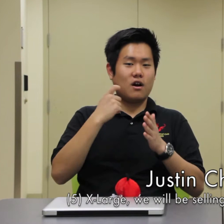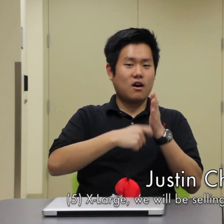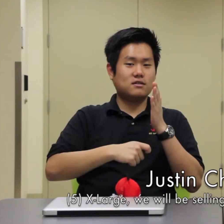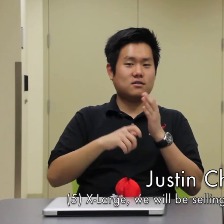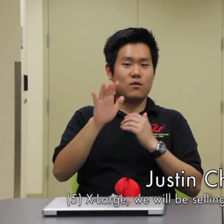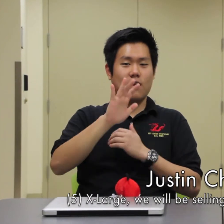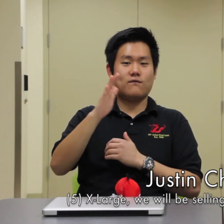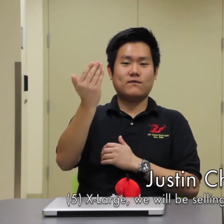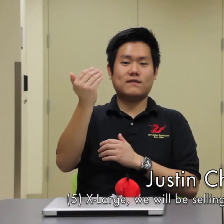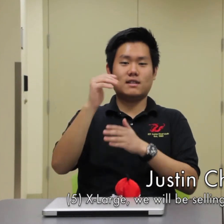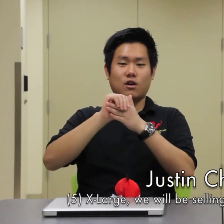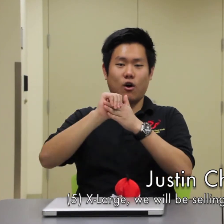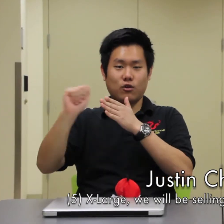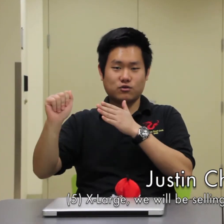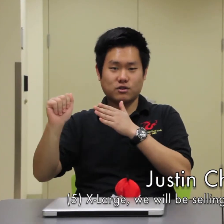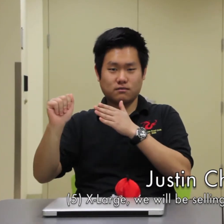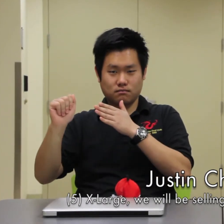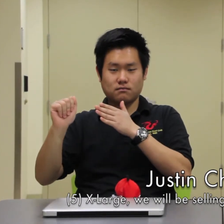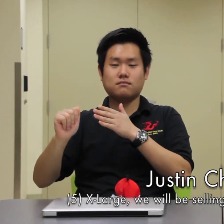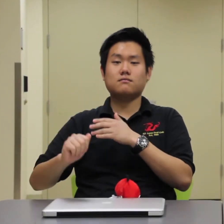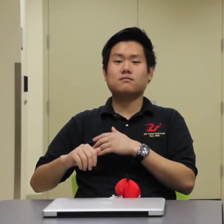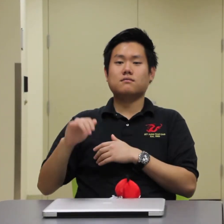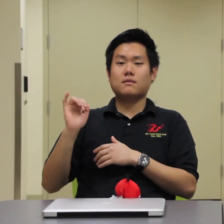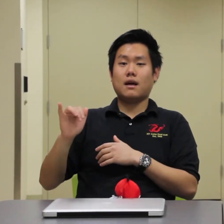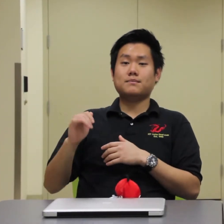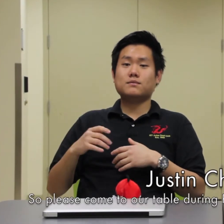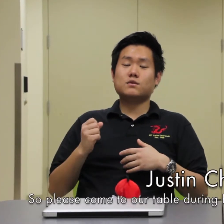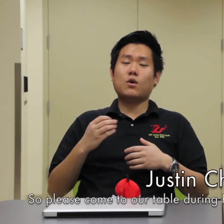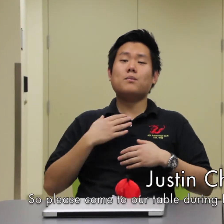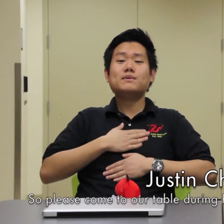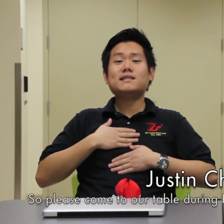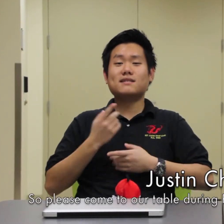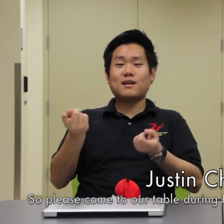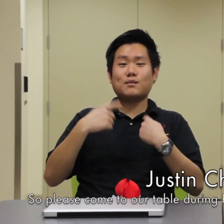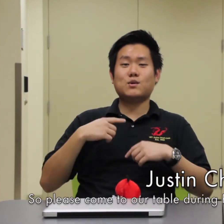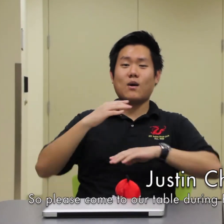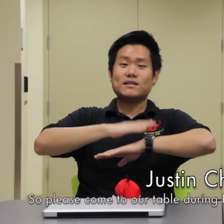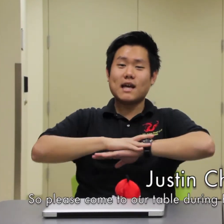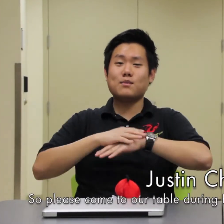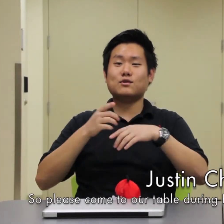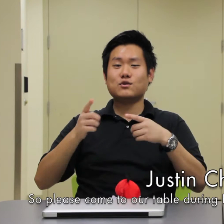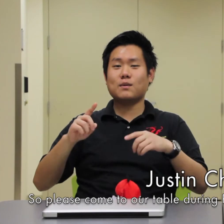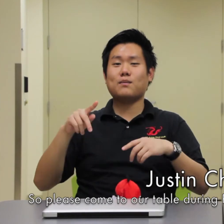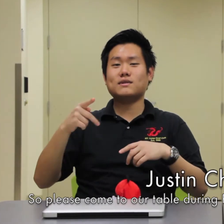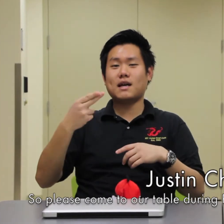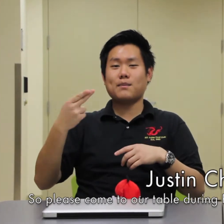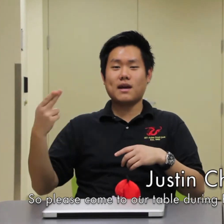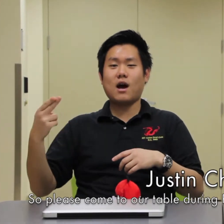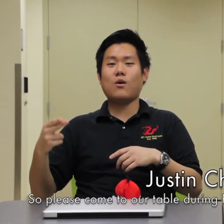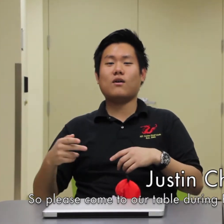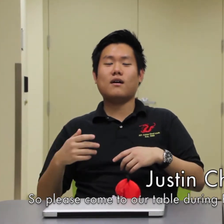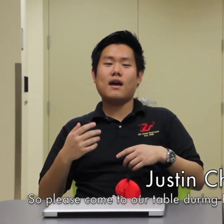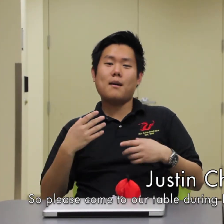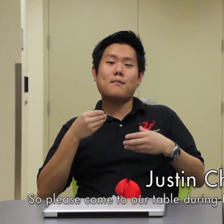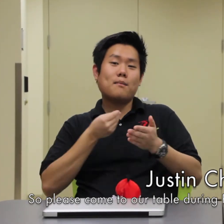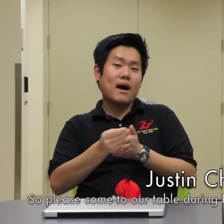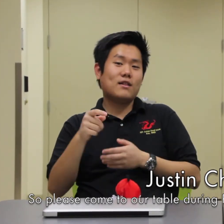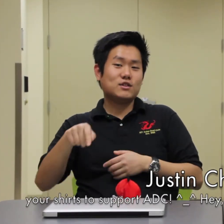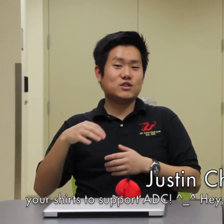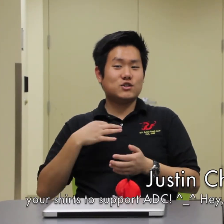미래도 호기심이 널 부르는 건 영적인 호기심이 주어지는 거래 나의 심리 그곳에 있을 테니까 어여와